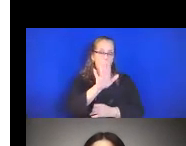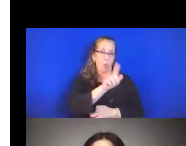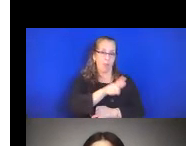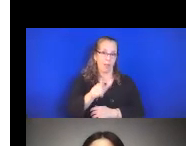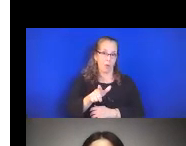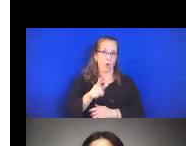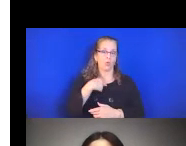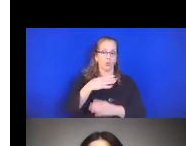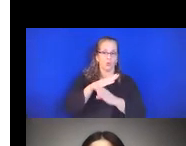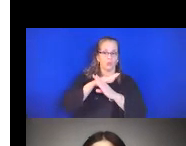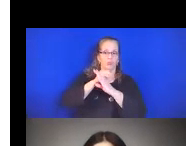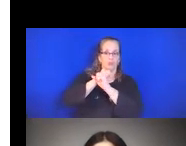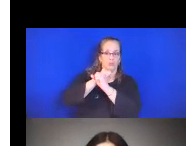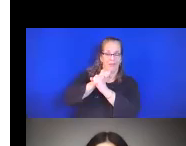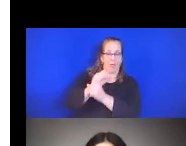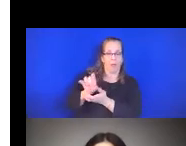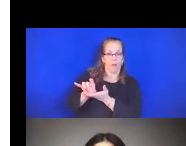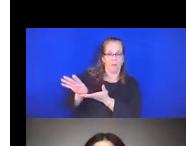还有其他权利。